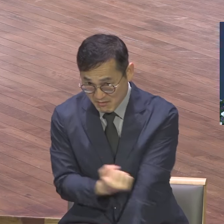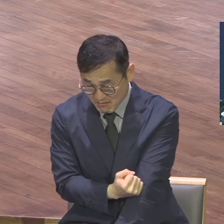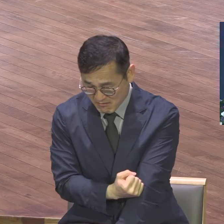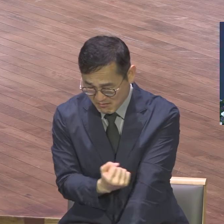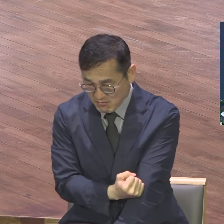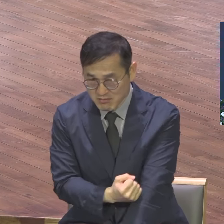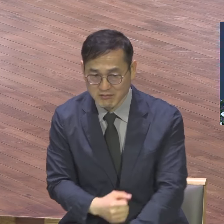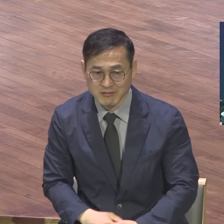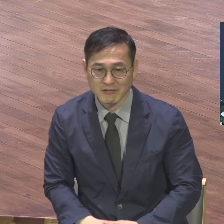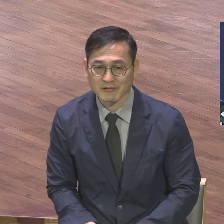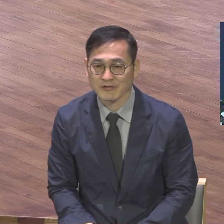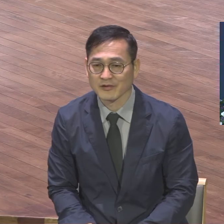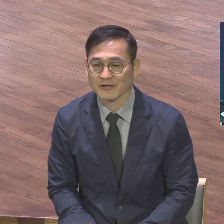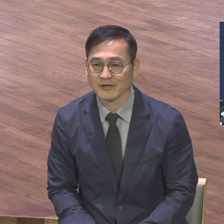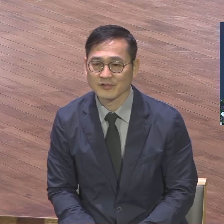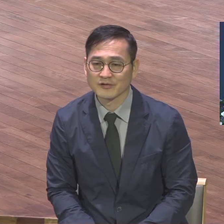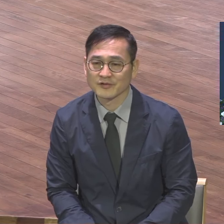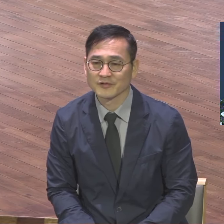했습니다.